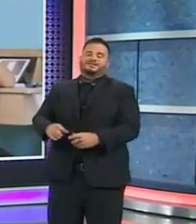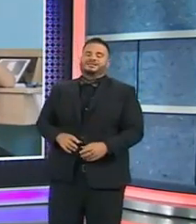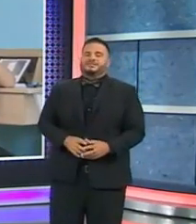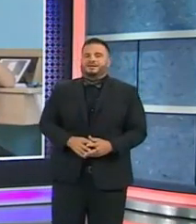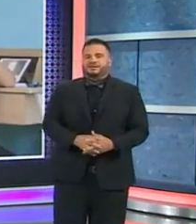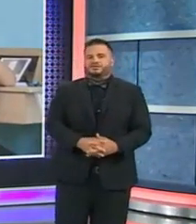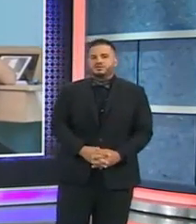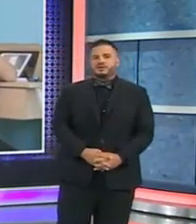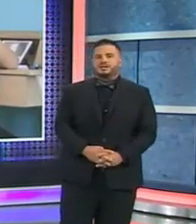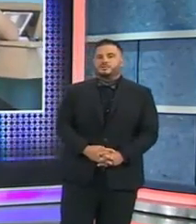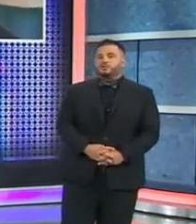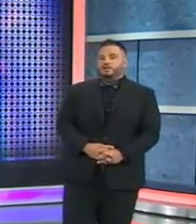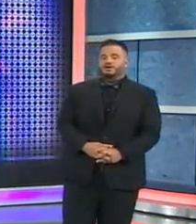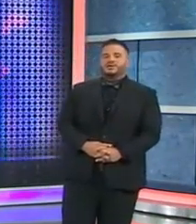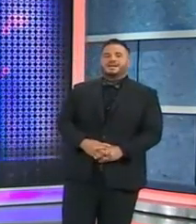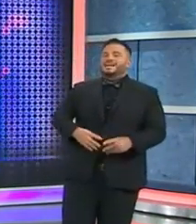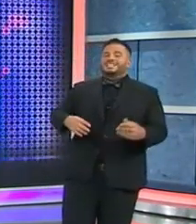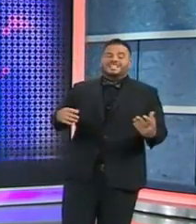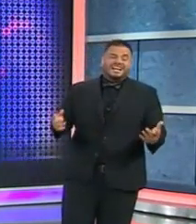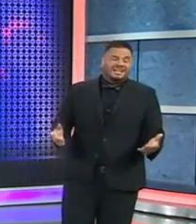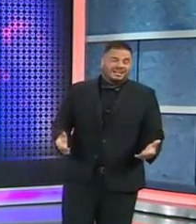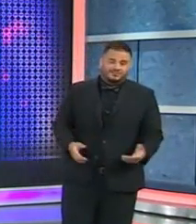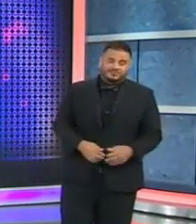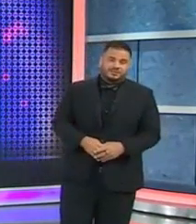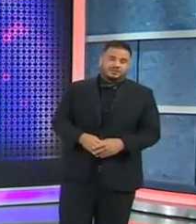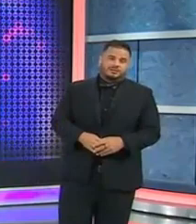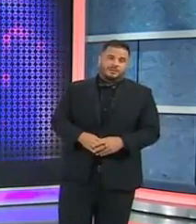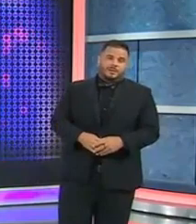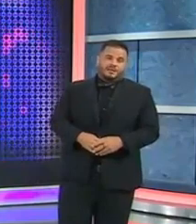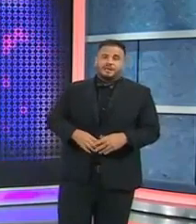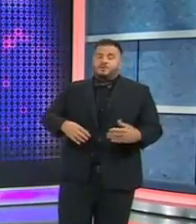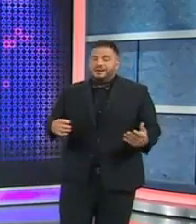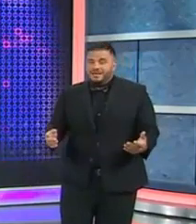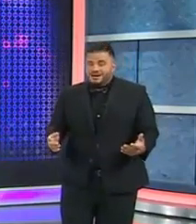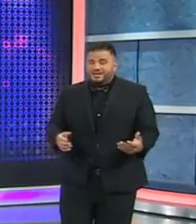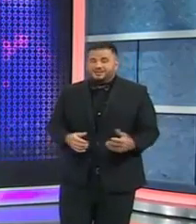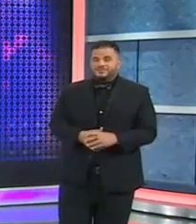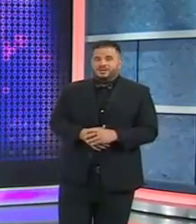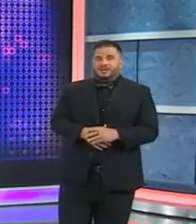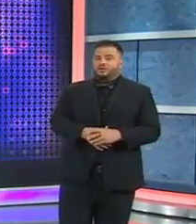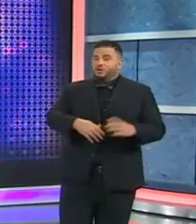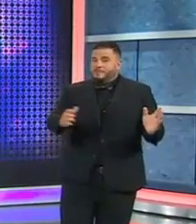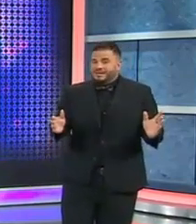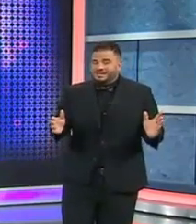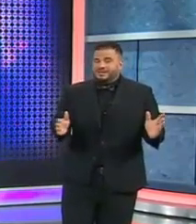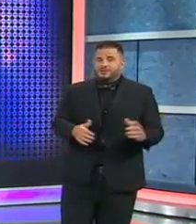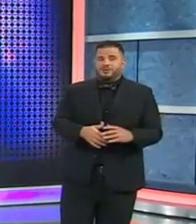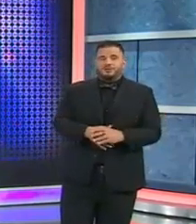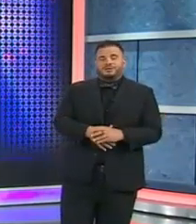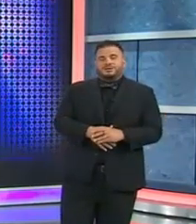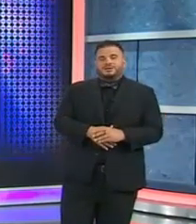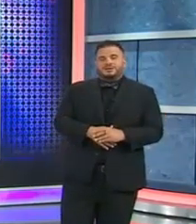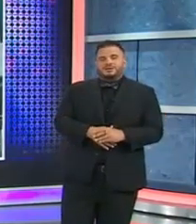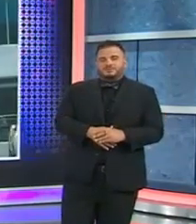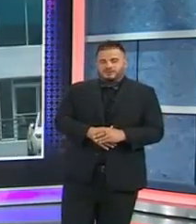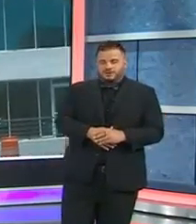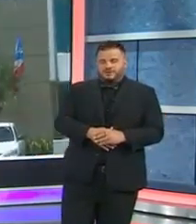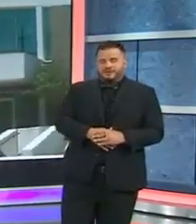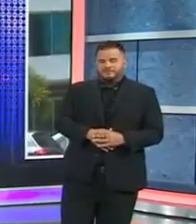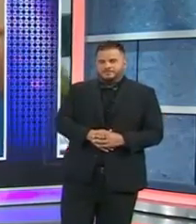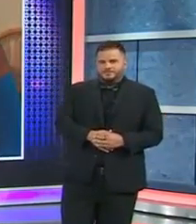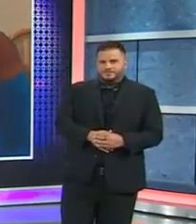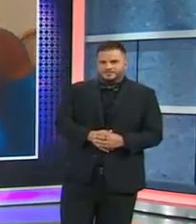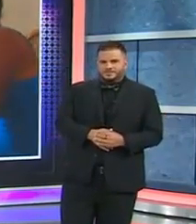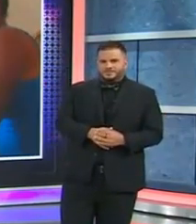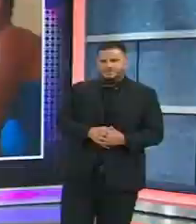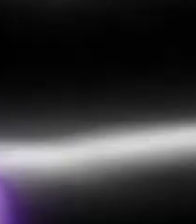computadoras para cierta parte del suroeste de Puerto Rico y se trancan. Y hay problemas. Todo advertido. Vamos a